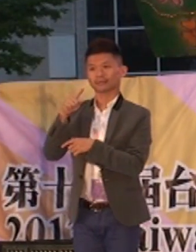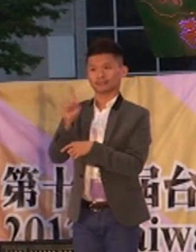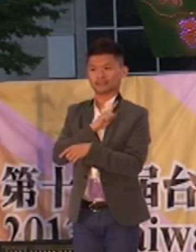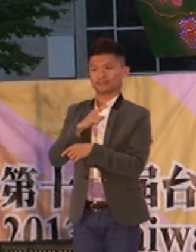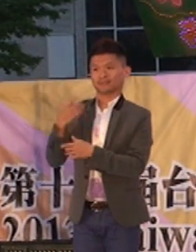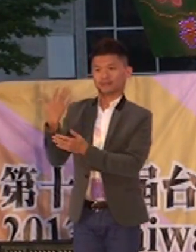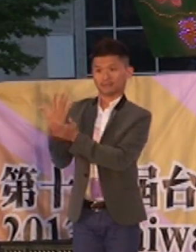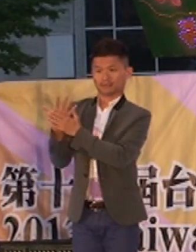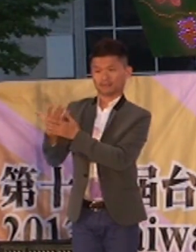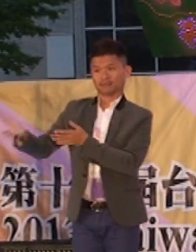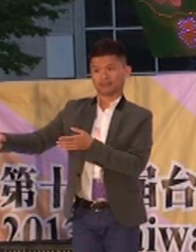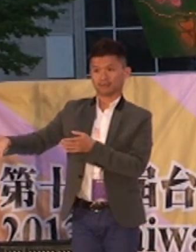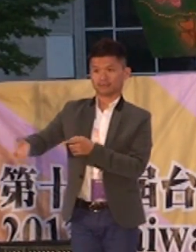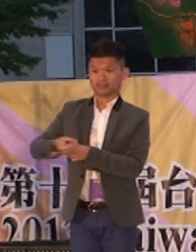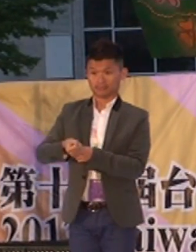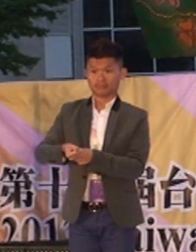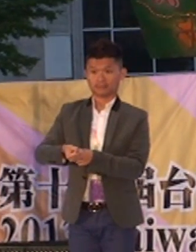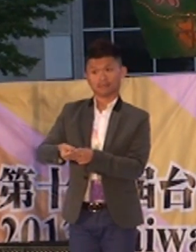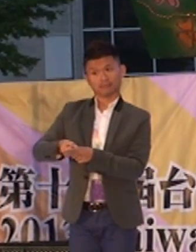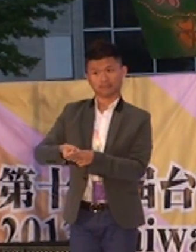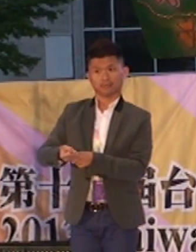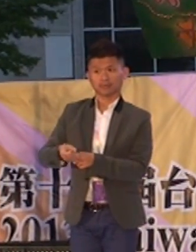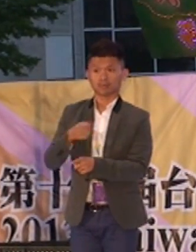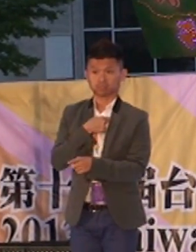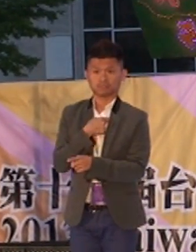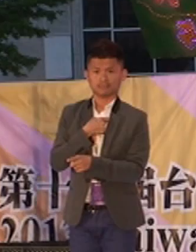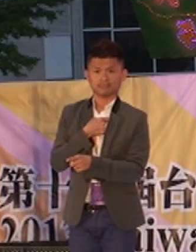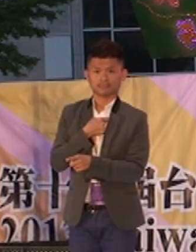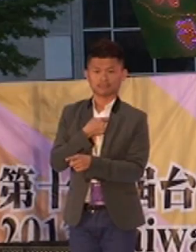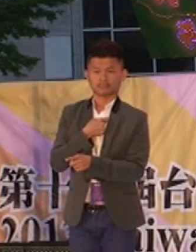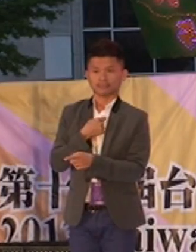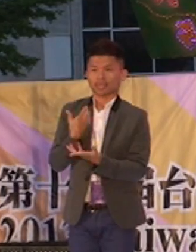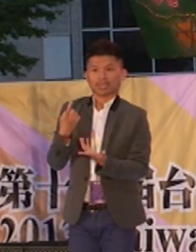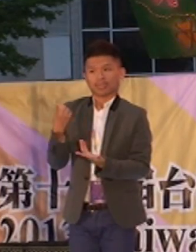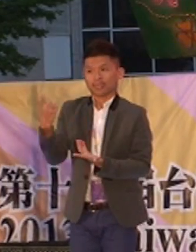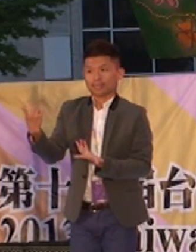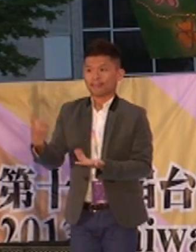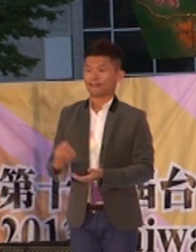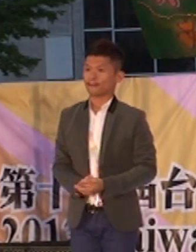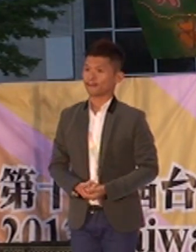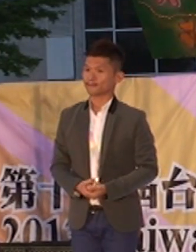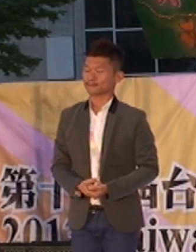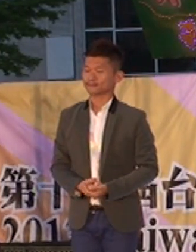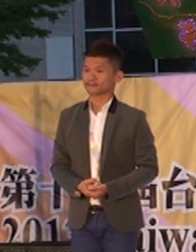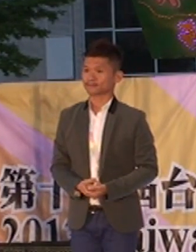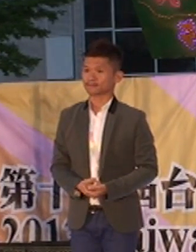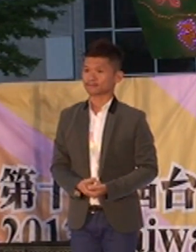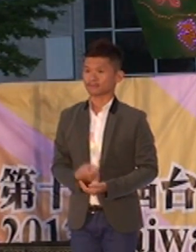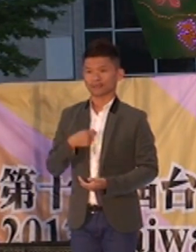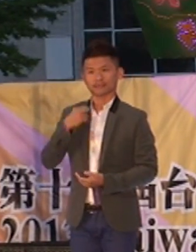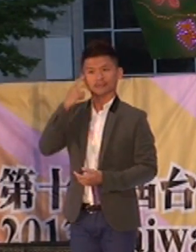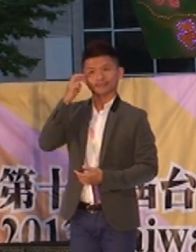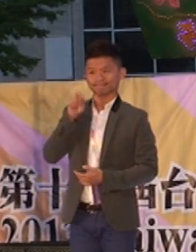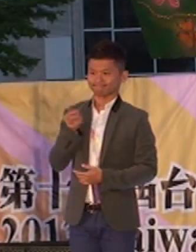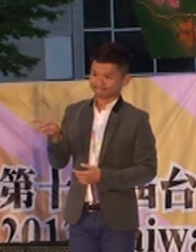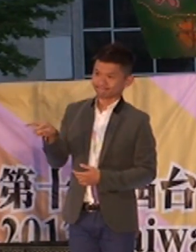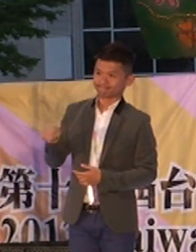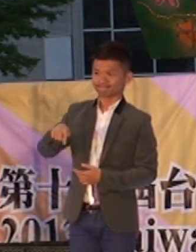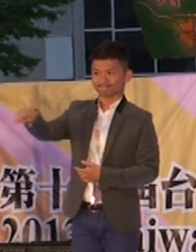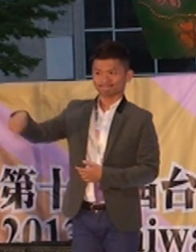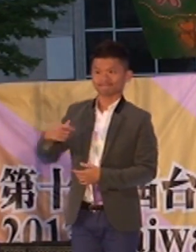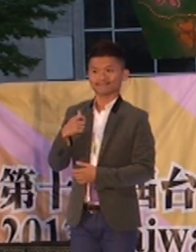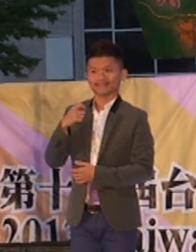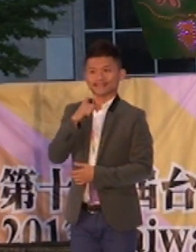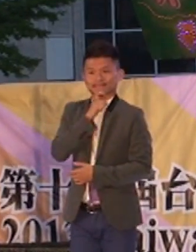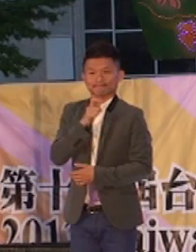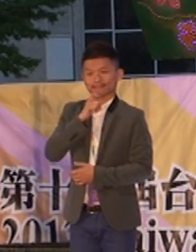的手打手枪，他都无能为力。我觉得这是一种性